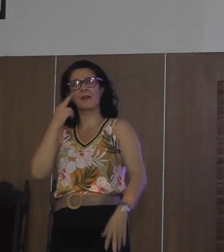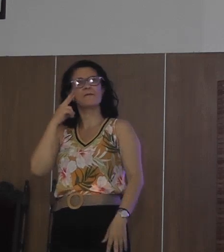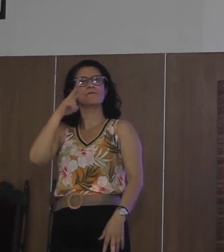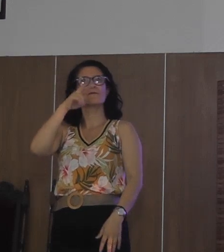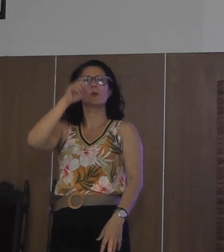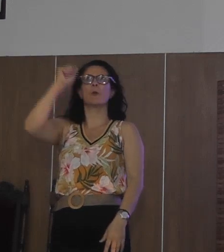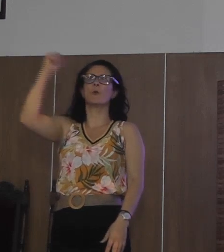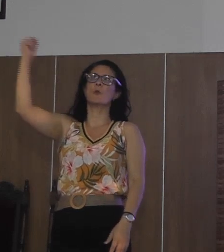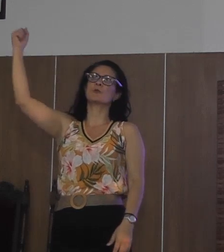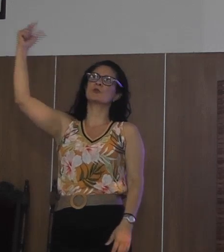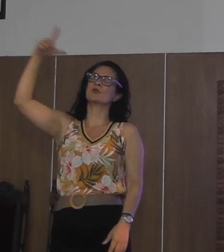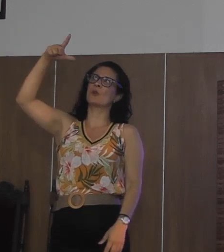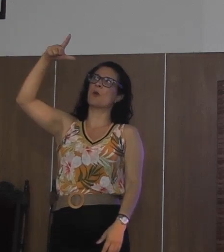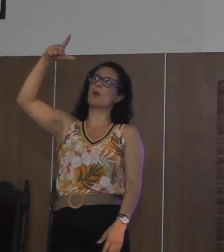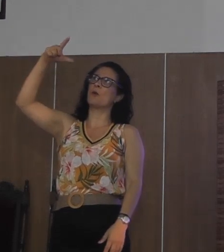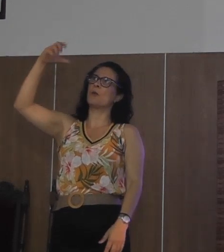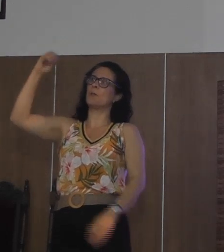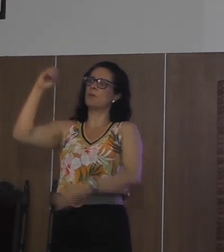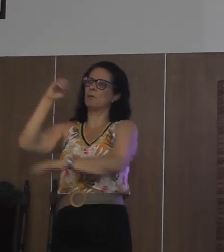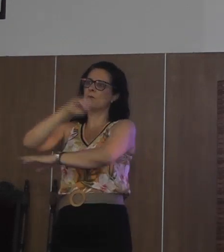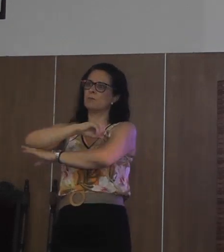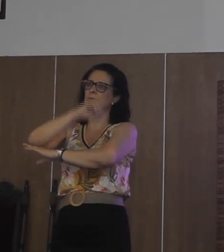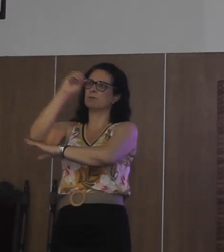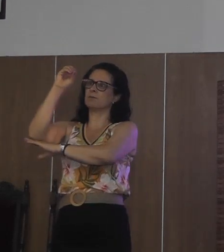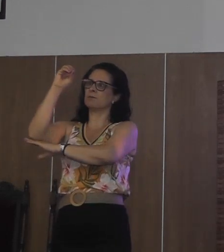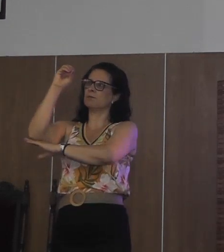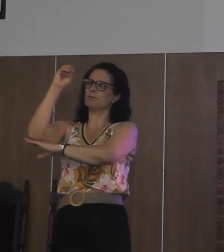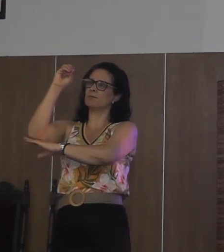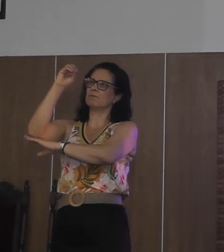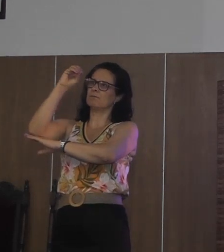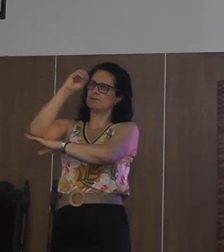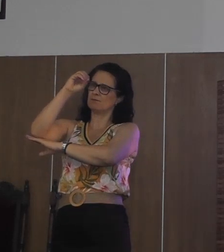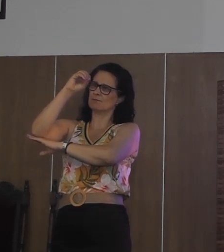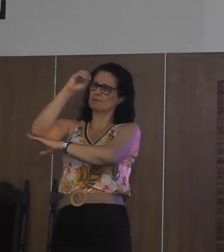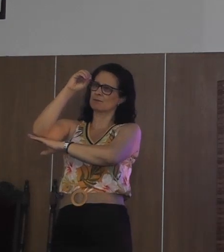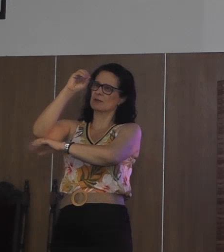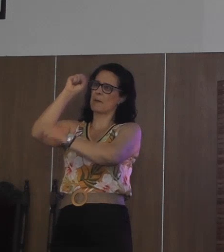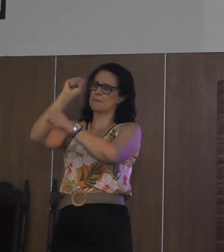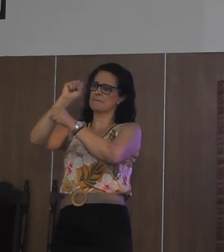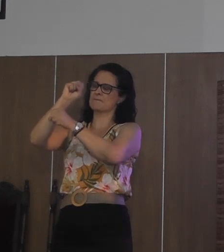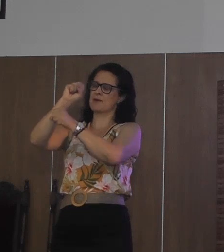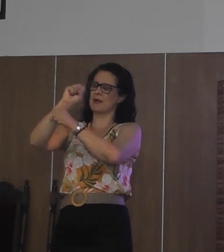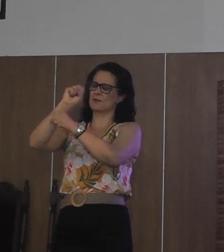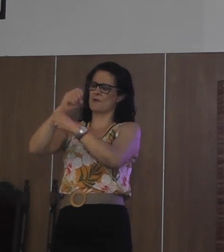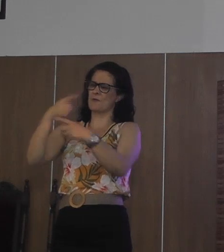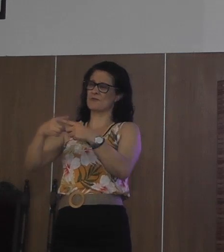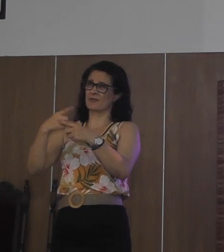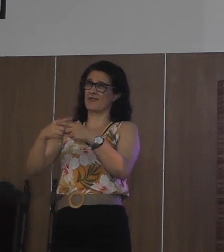parar. Ah, mas o sol não se movimenta em volta da terra. É verdade.